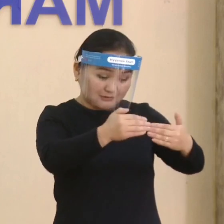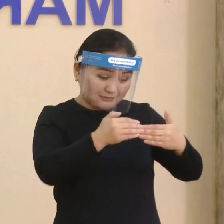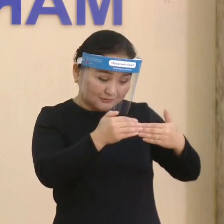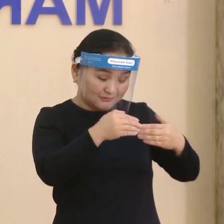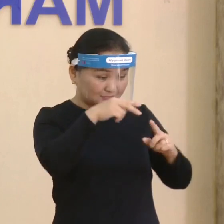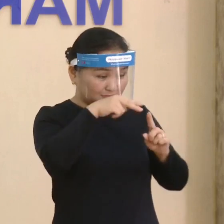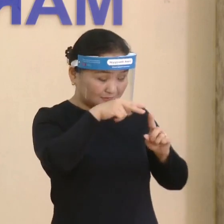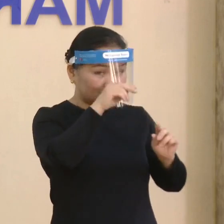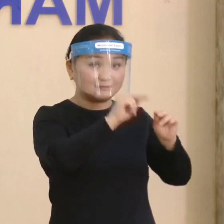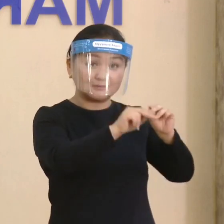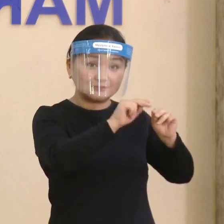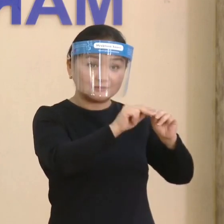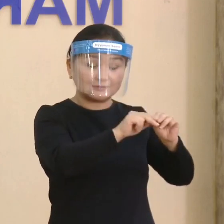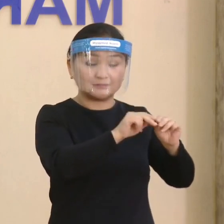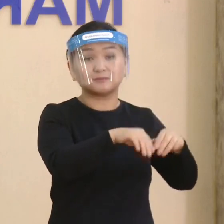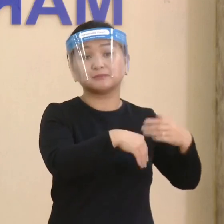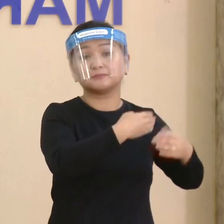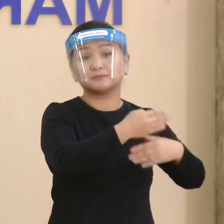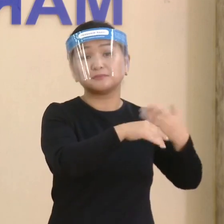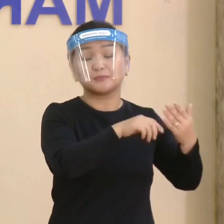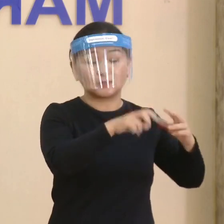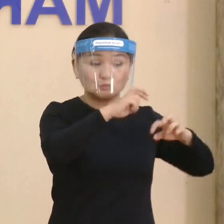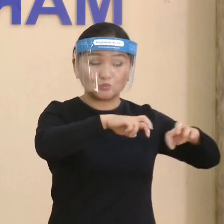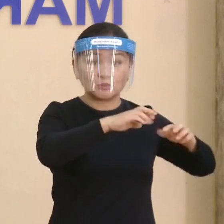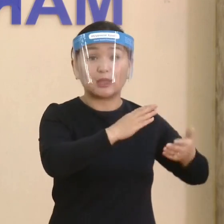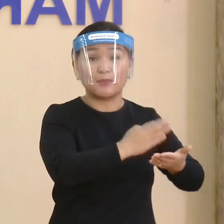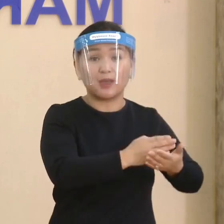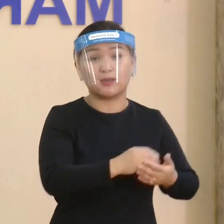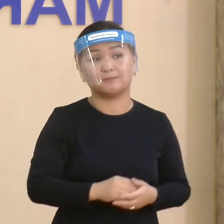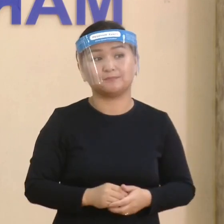судалгаа, халдвар судлалын тандал судалгаа бол эхлээд явж байгаа.